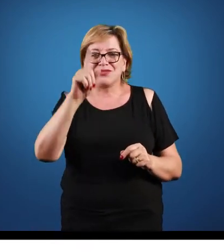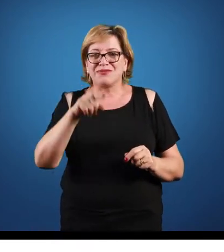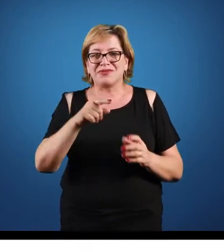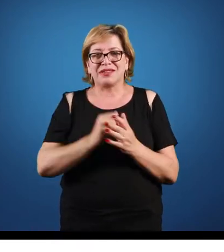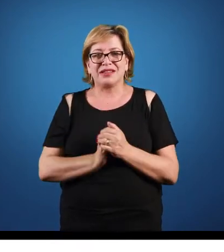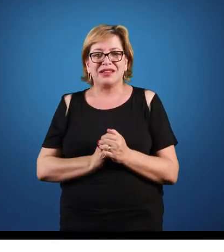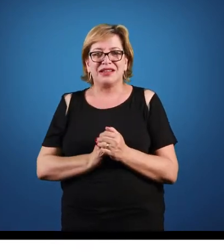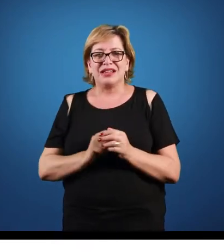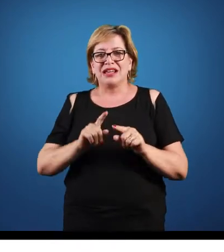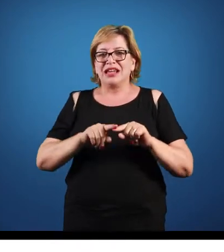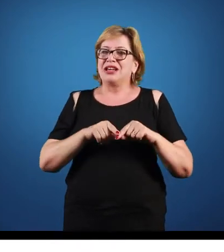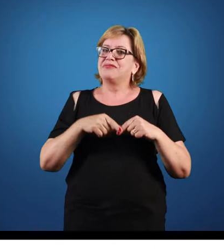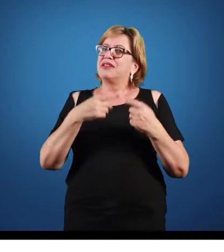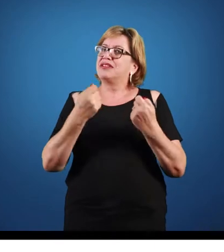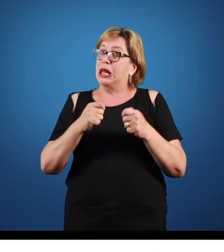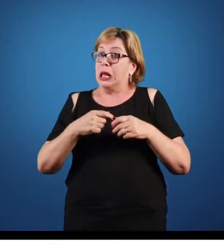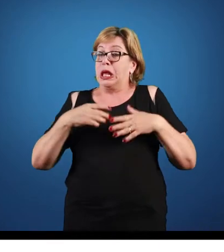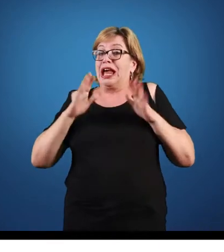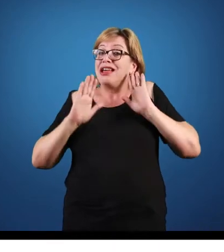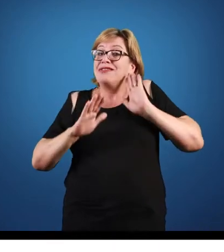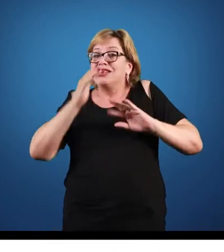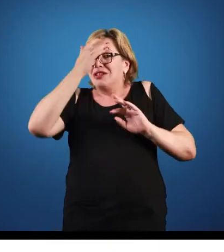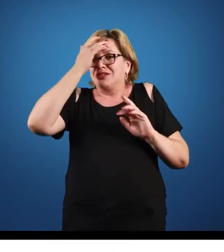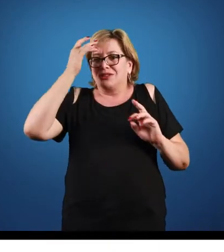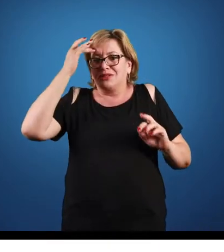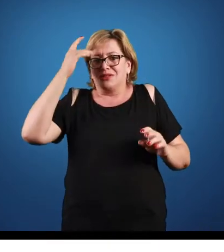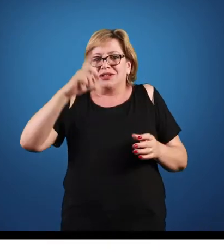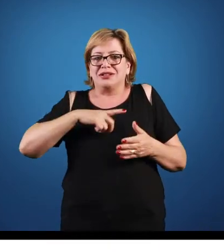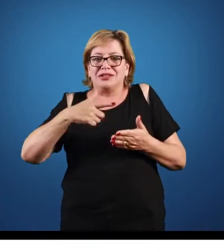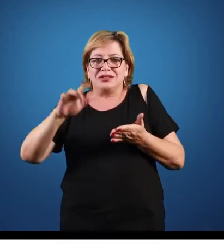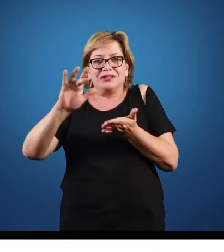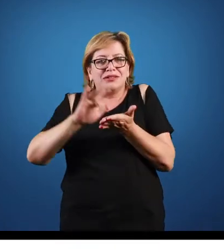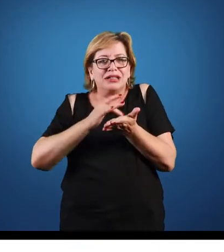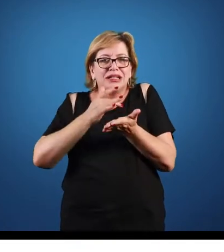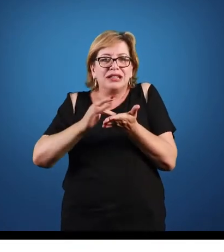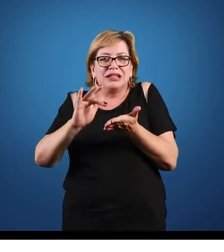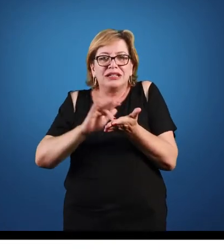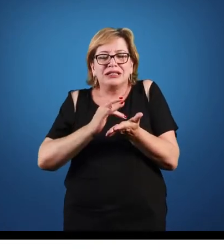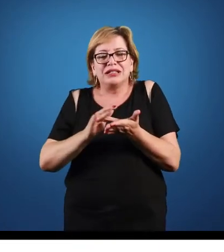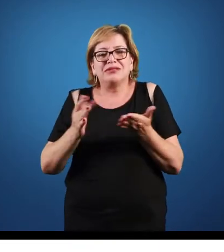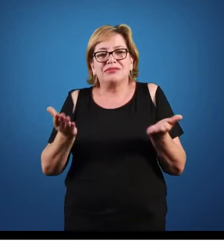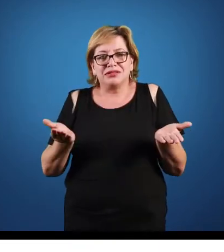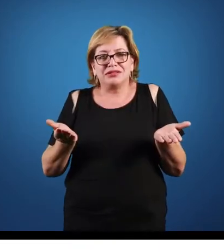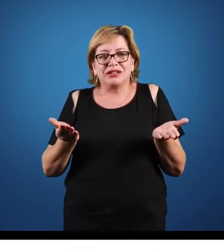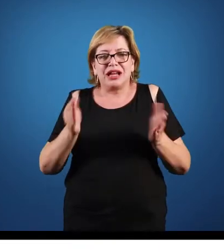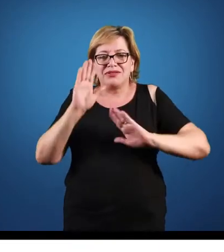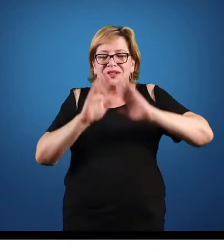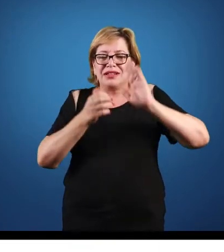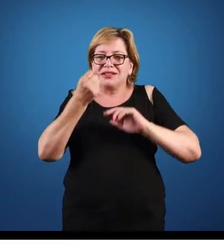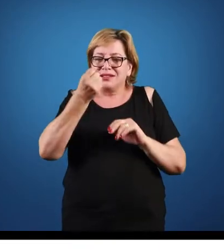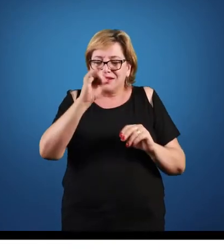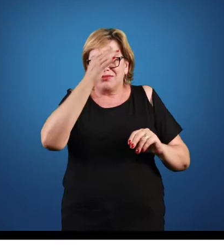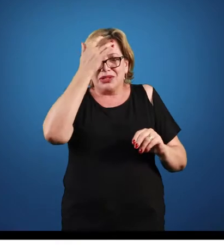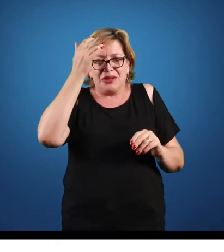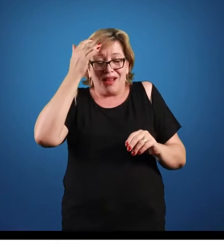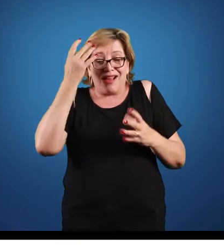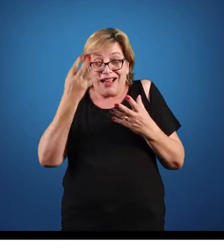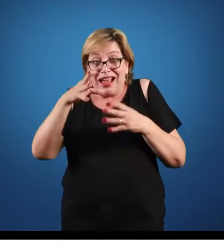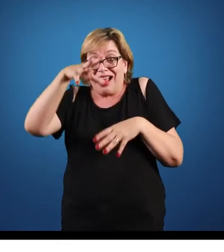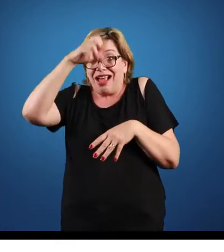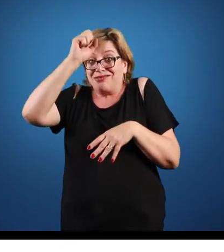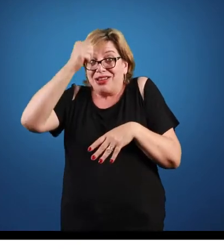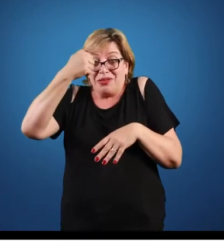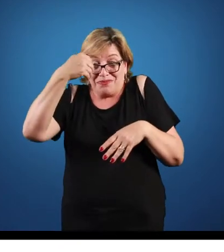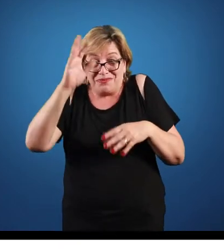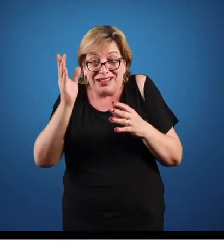mas é só quem já tem entre um custo que nós isso é a pessoa quiser seguir se especializar nisso né fazer mais filmes e tal